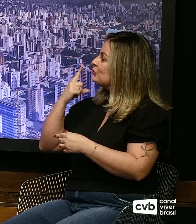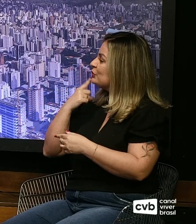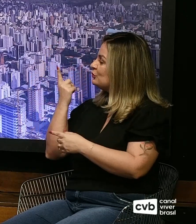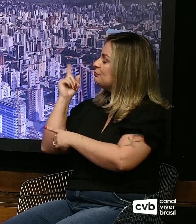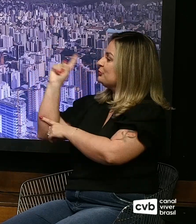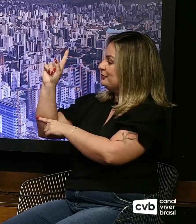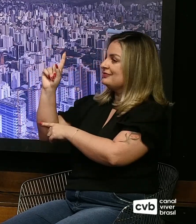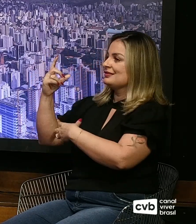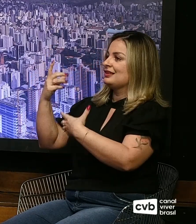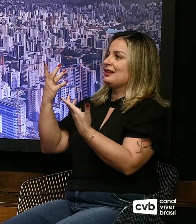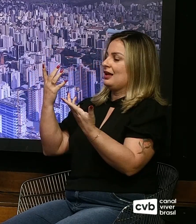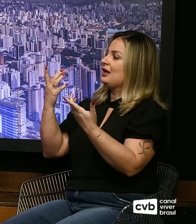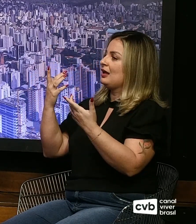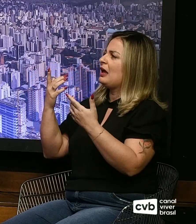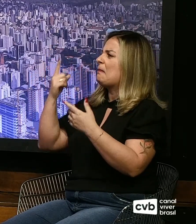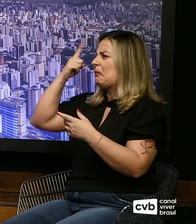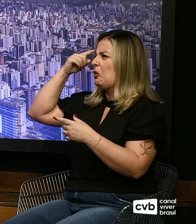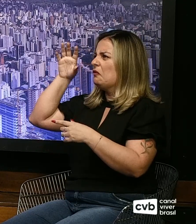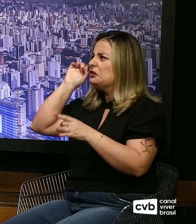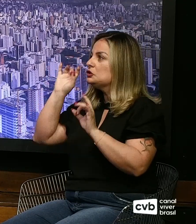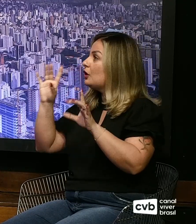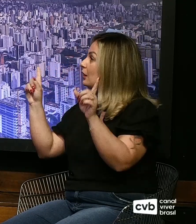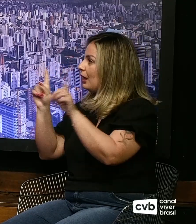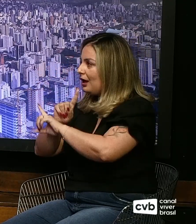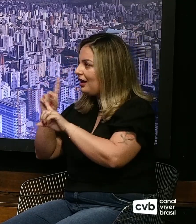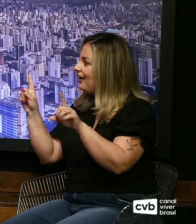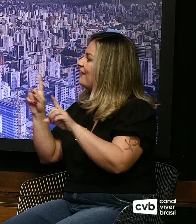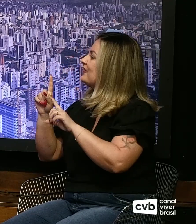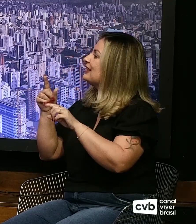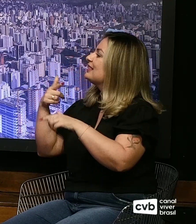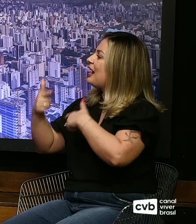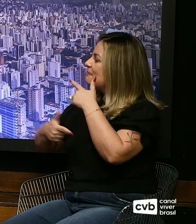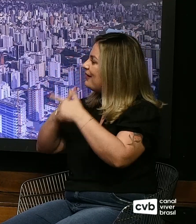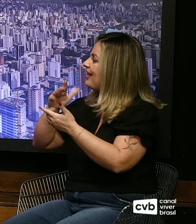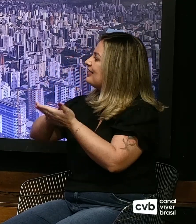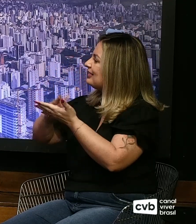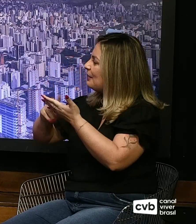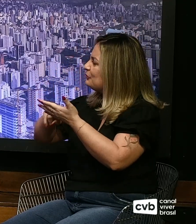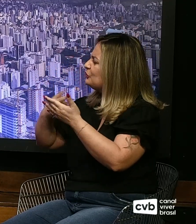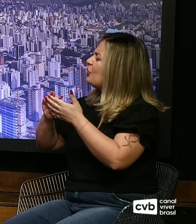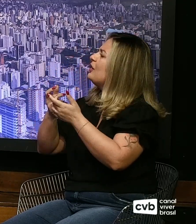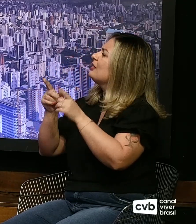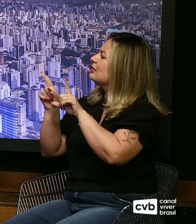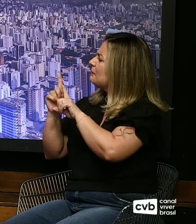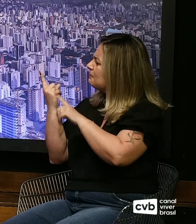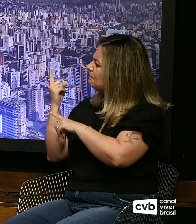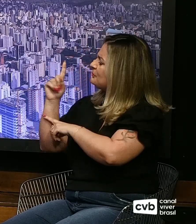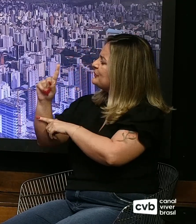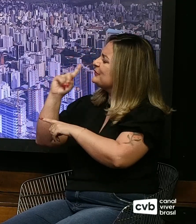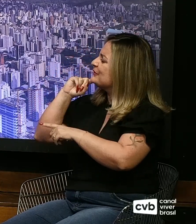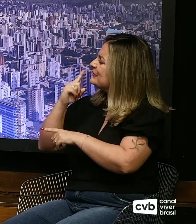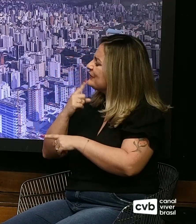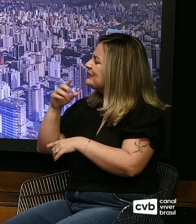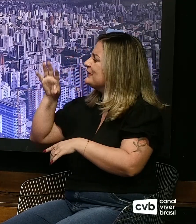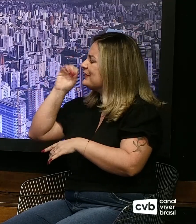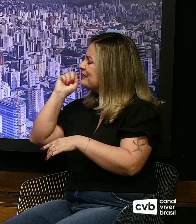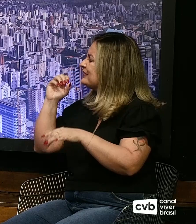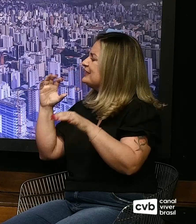prévio, igual no Festival Sarará recentemente, teve um intérprete surdo, teve um trabalho de equipe, de formação,